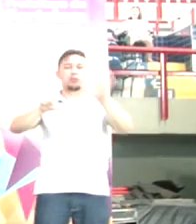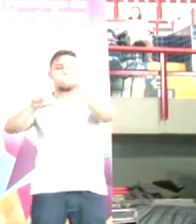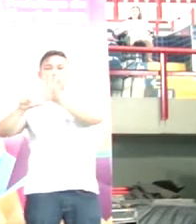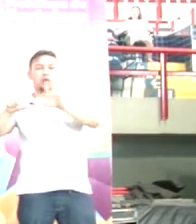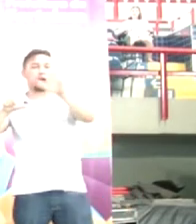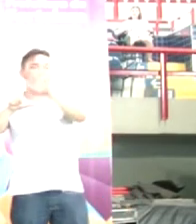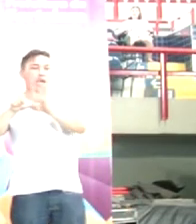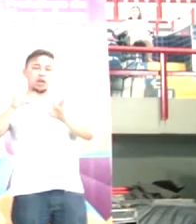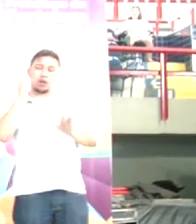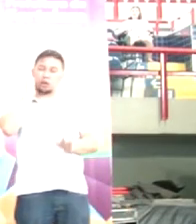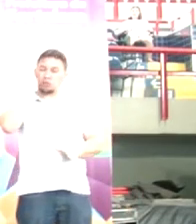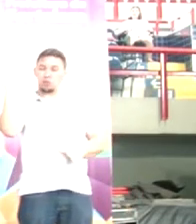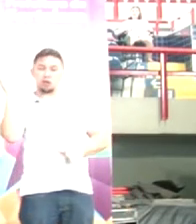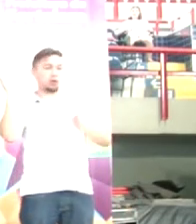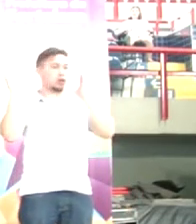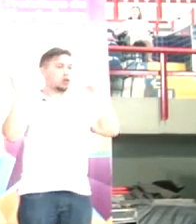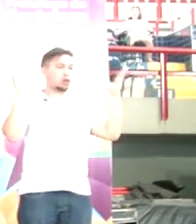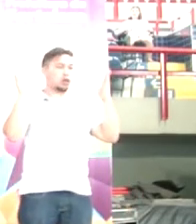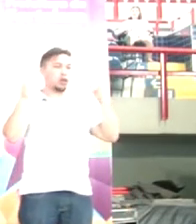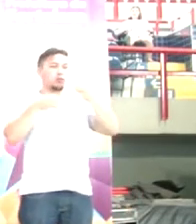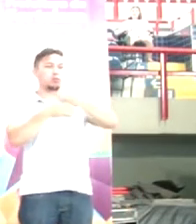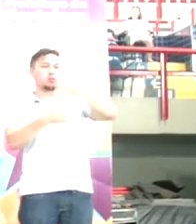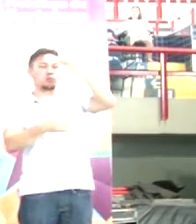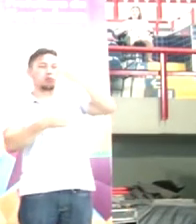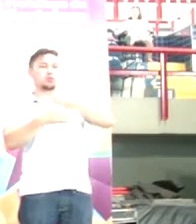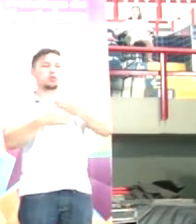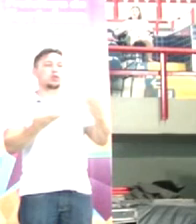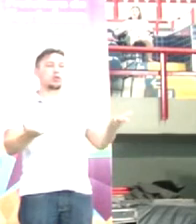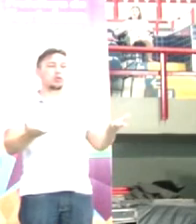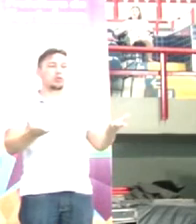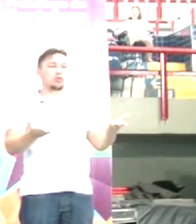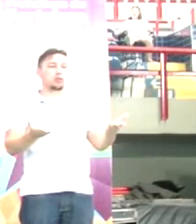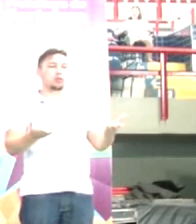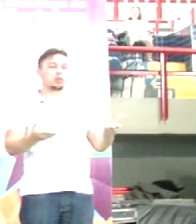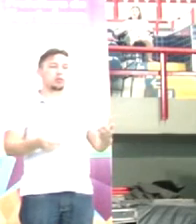área lateral do cilindro?